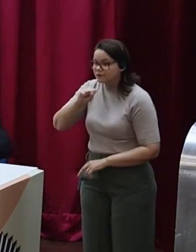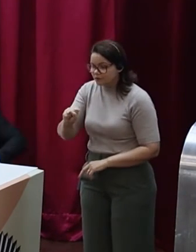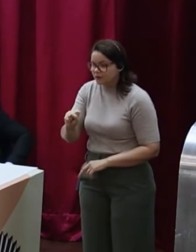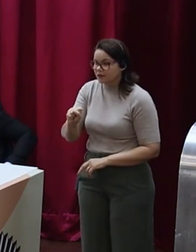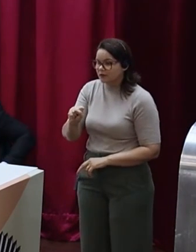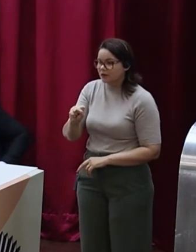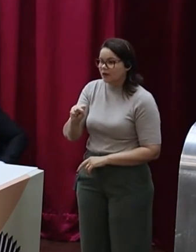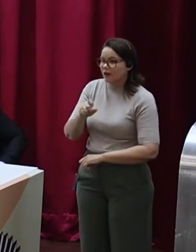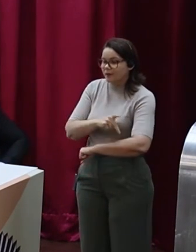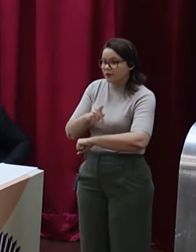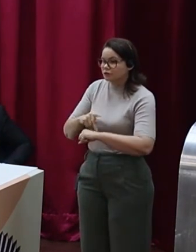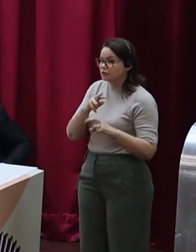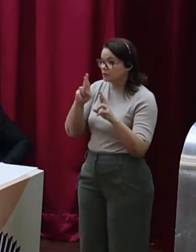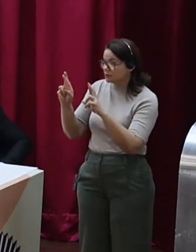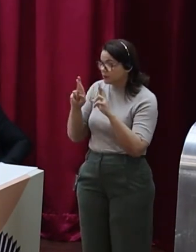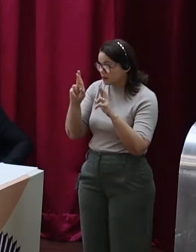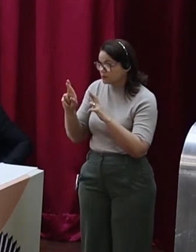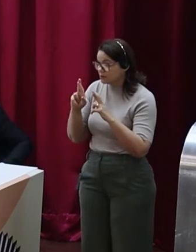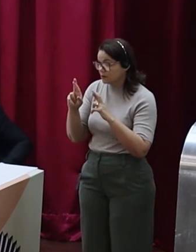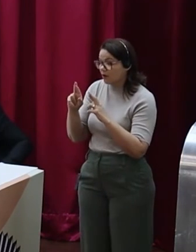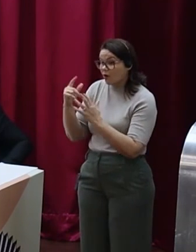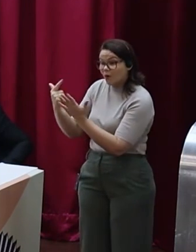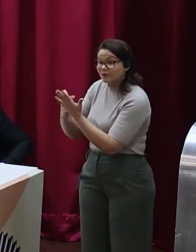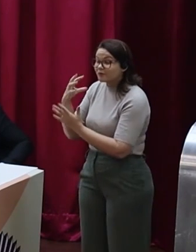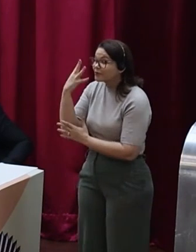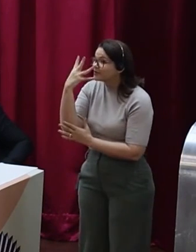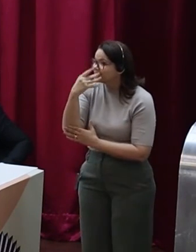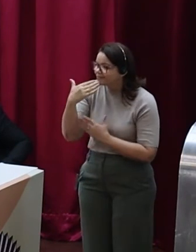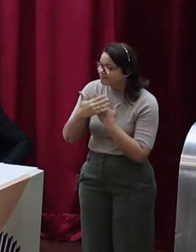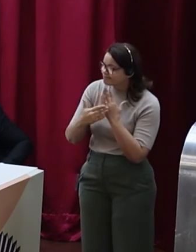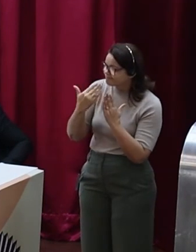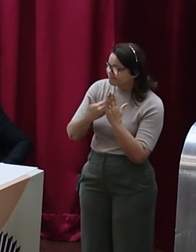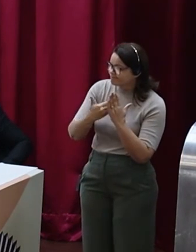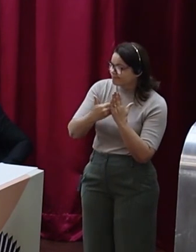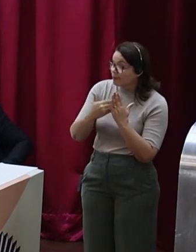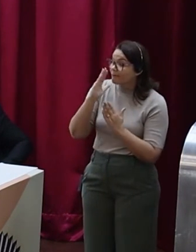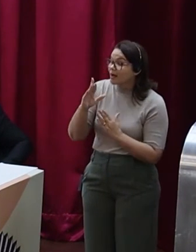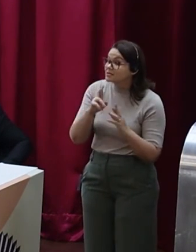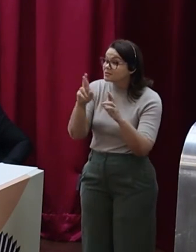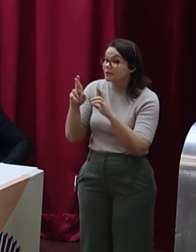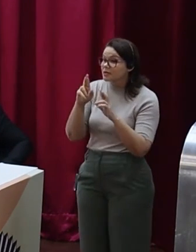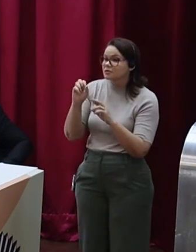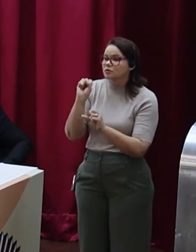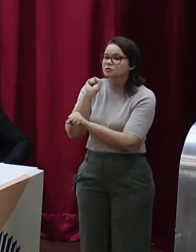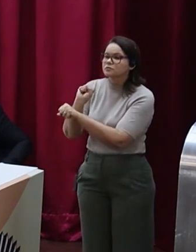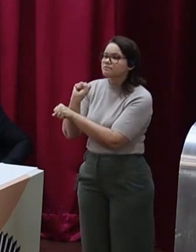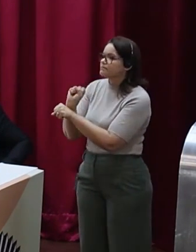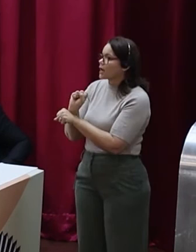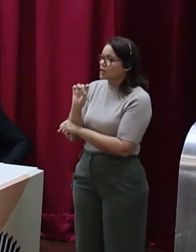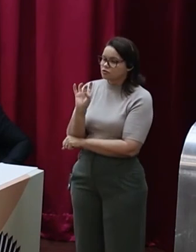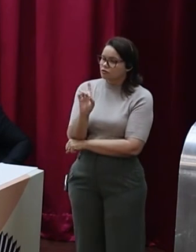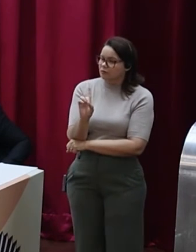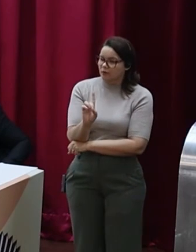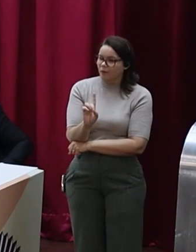naquele Pedagogia da Esperança, o prefácio é muito bonito, e ele fala, olha, mas também esperança não é só esperar, né, porque